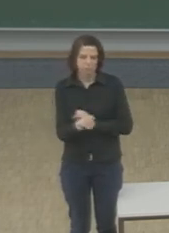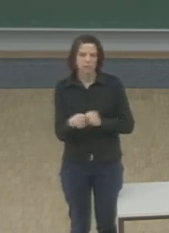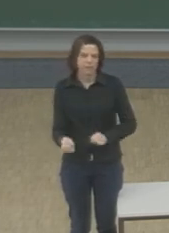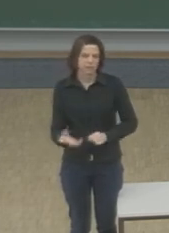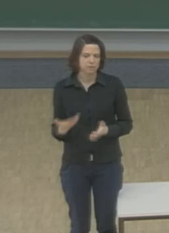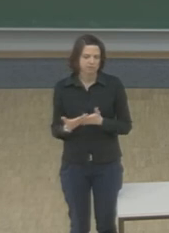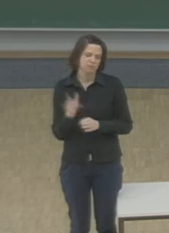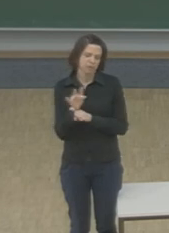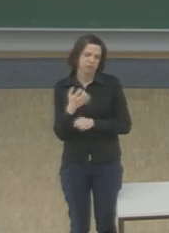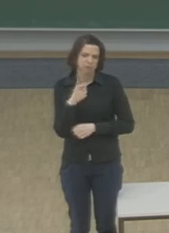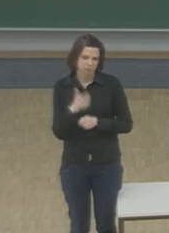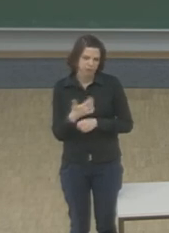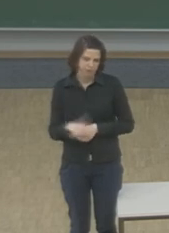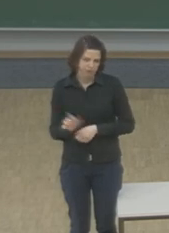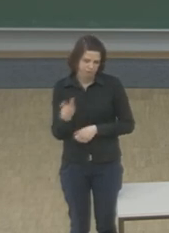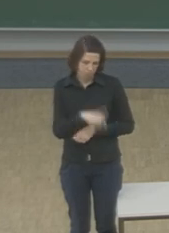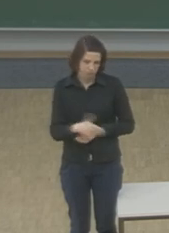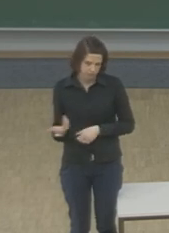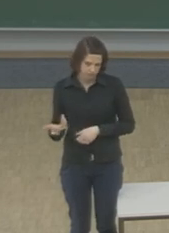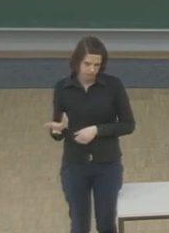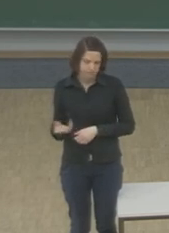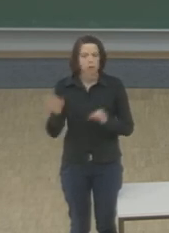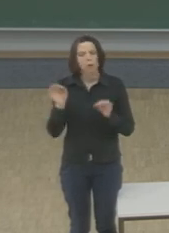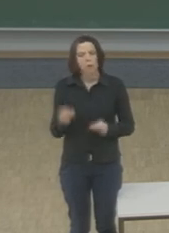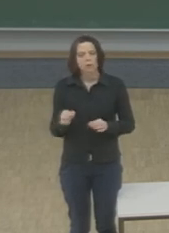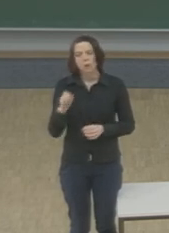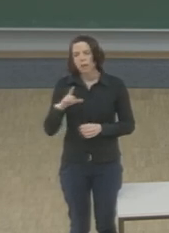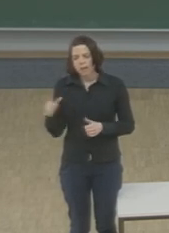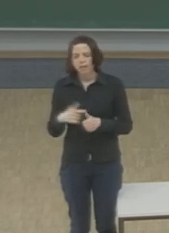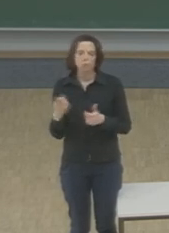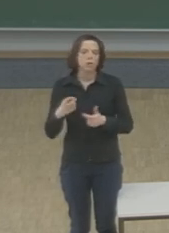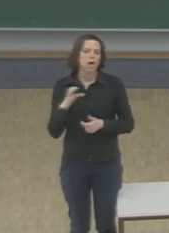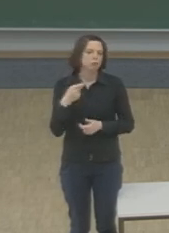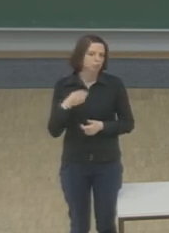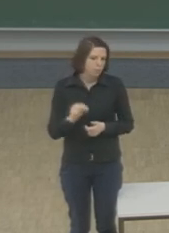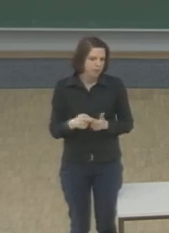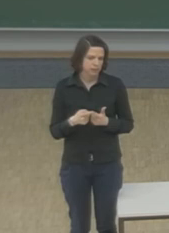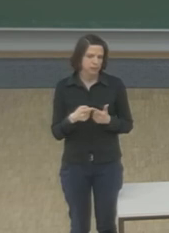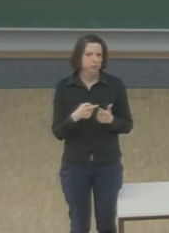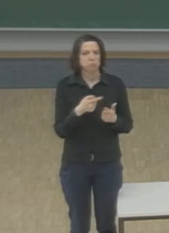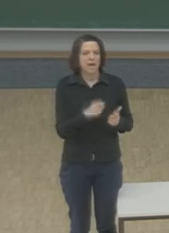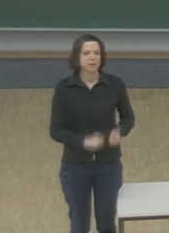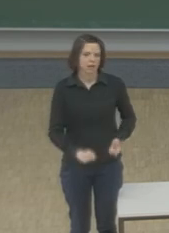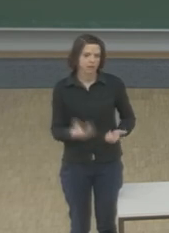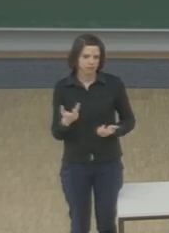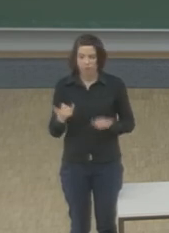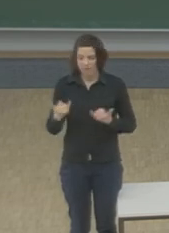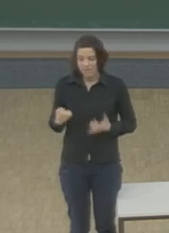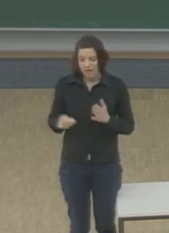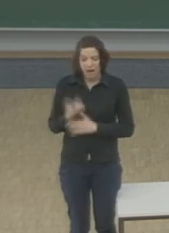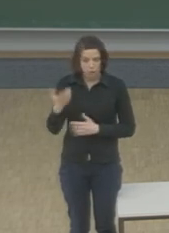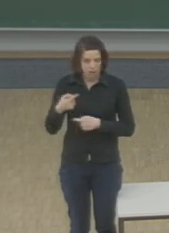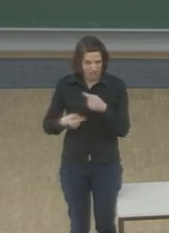Gut. Wenn Ihnen da jetzt einiges anders als bei Chomsky oder anders als in der aktuellen Kompetenzorientierung vorkommt, sind Sie